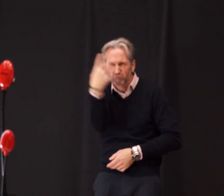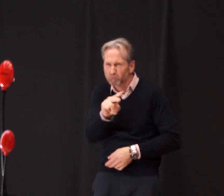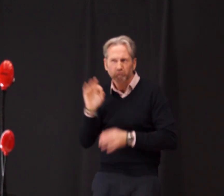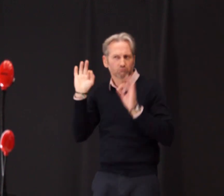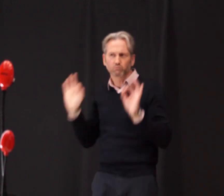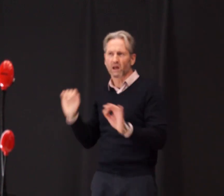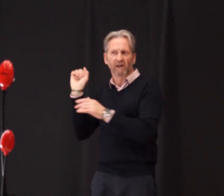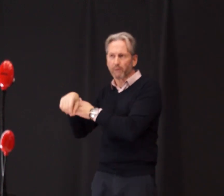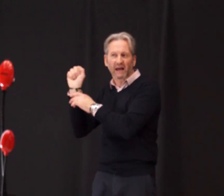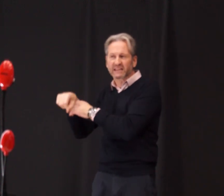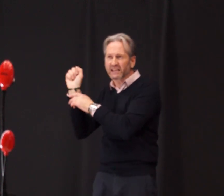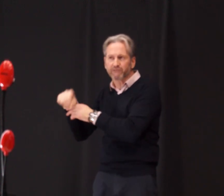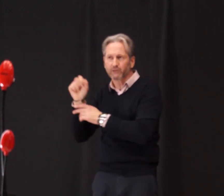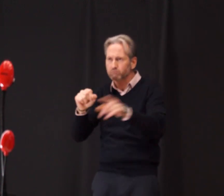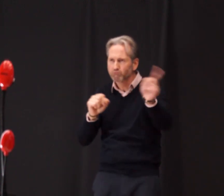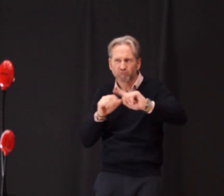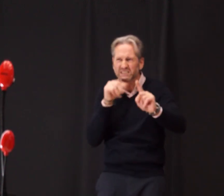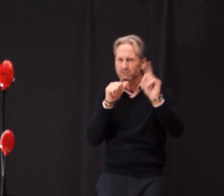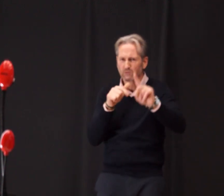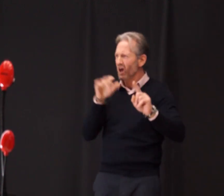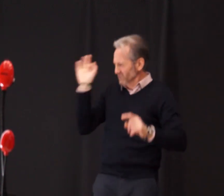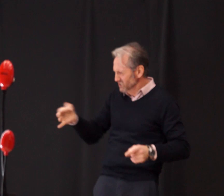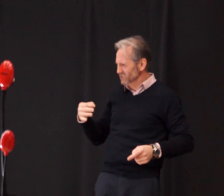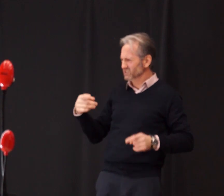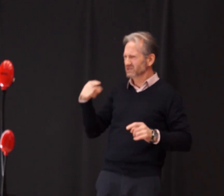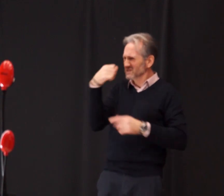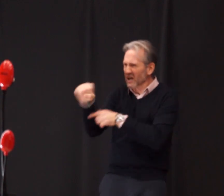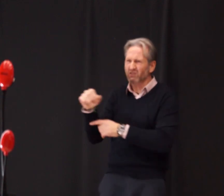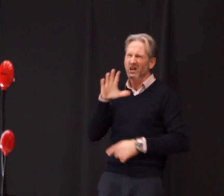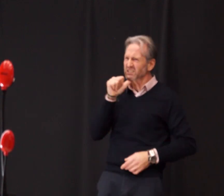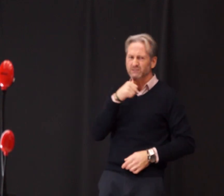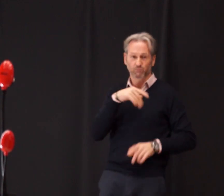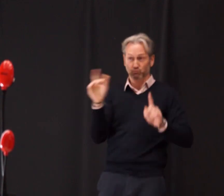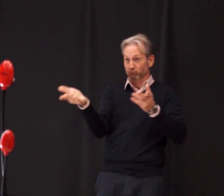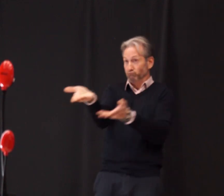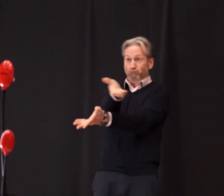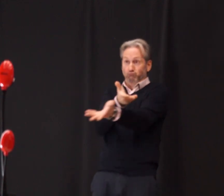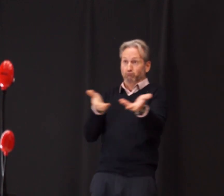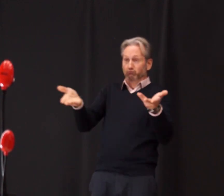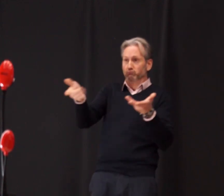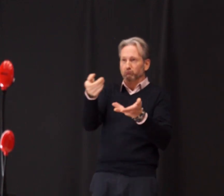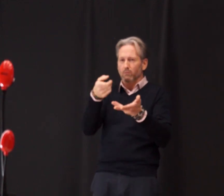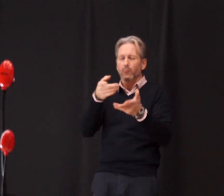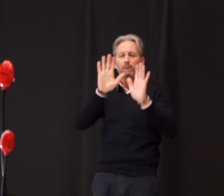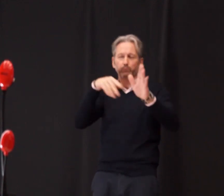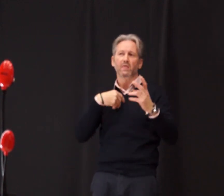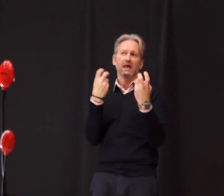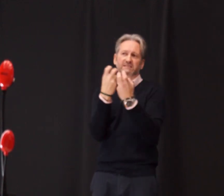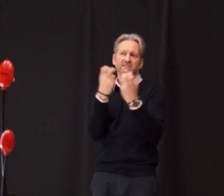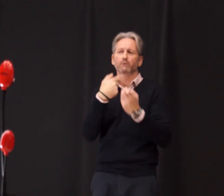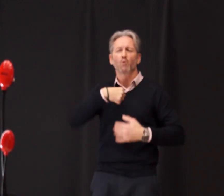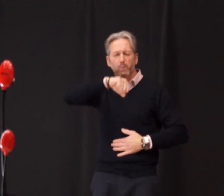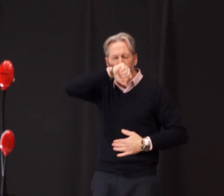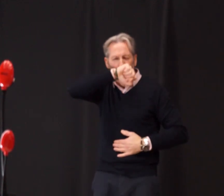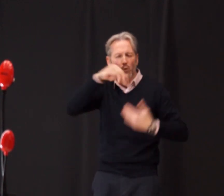entre eux sur le signe je déteste, et pour dire, il y a certains qui pensent que c'est une affirmative, et d'autres pensent que ça n'est pas